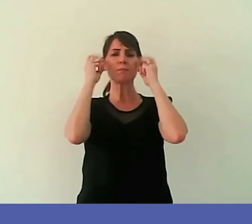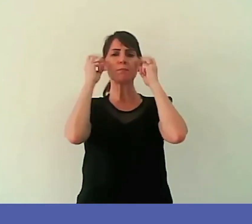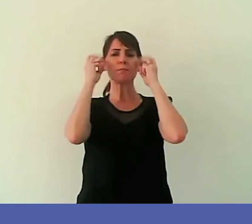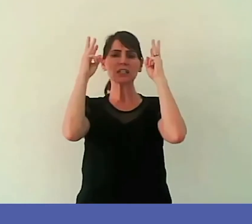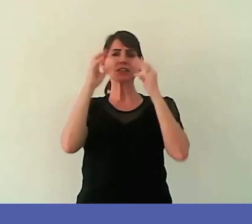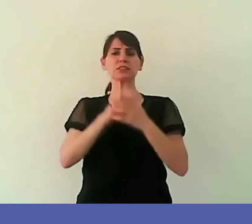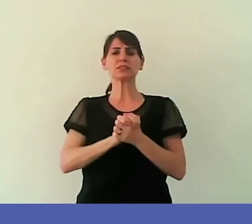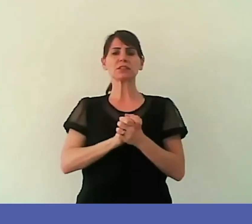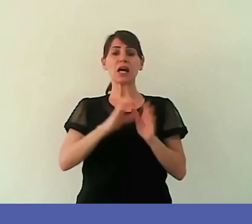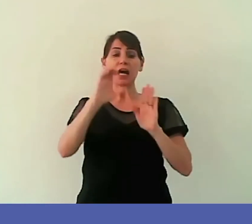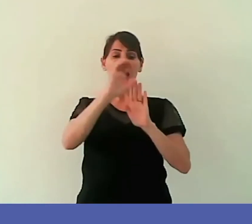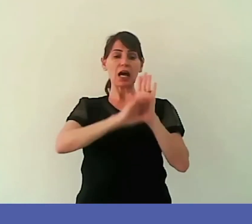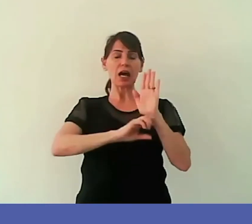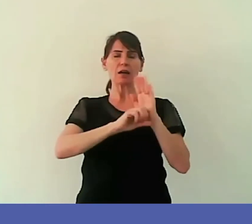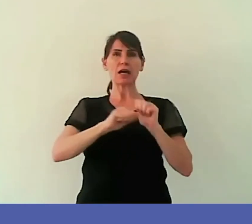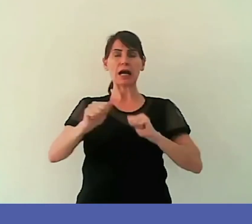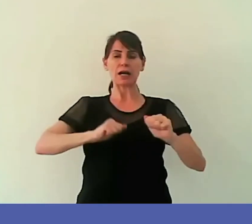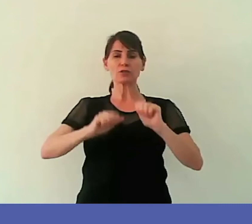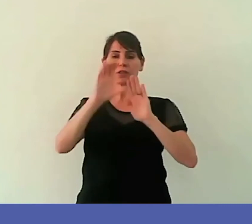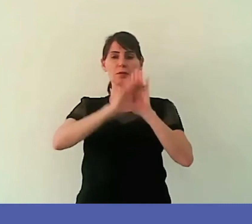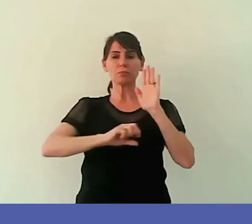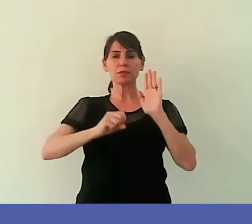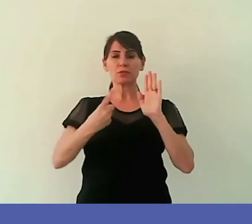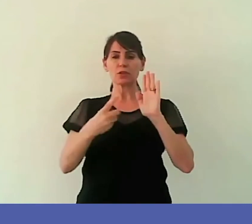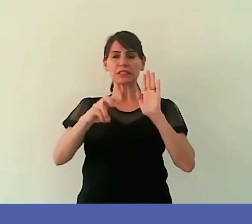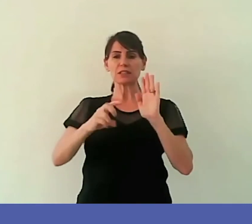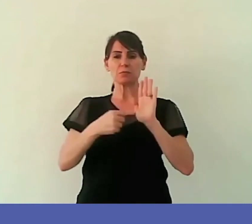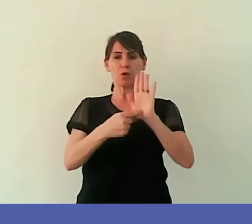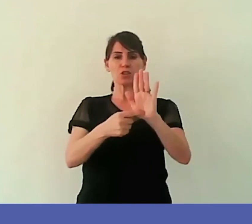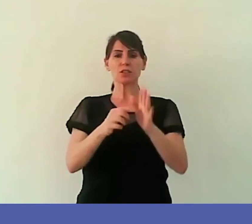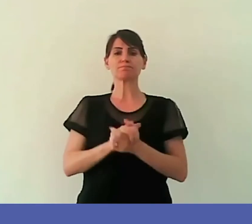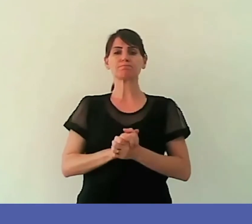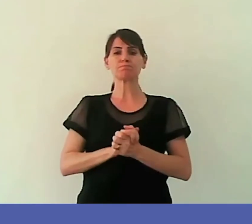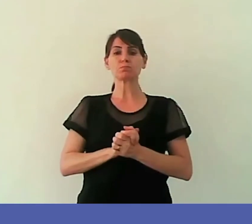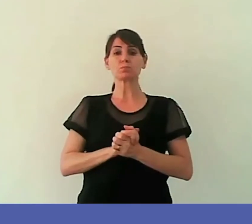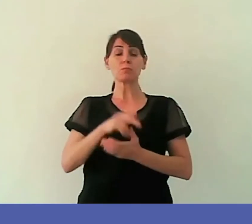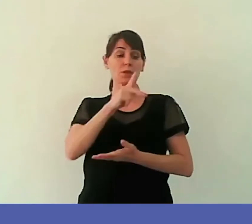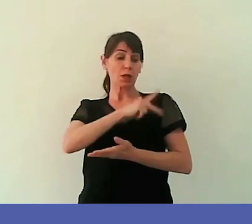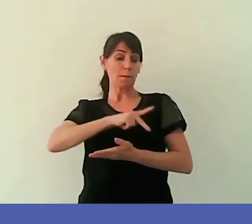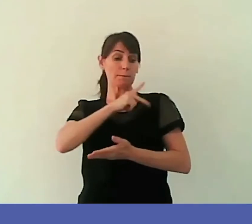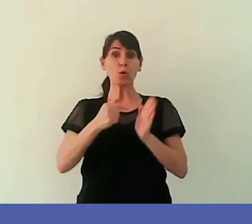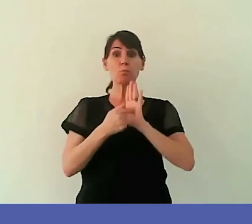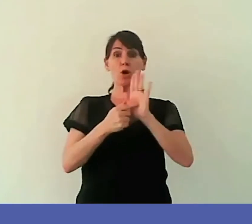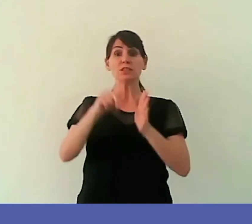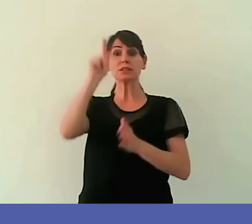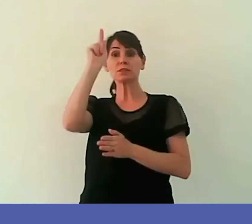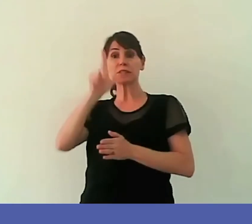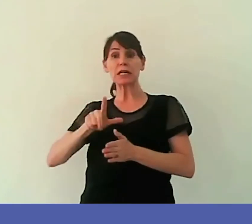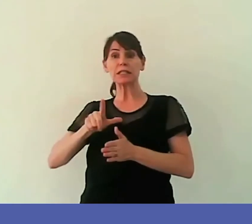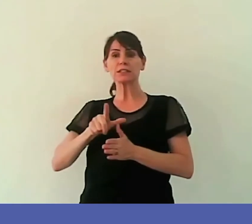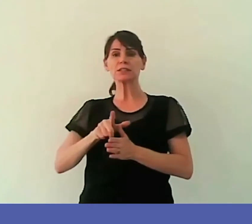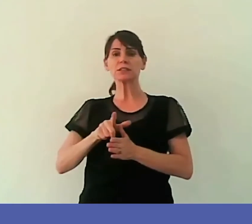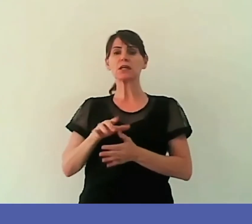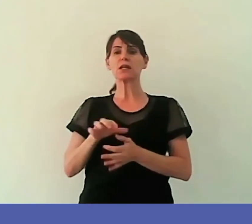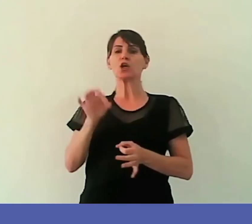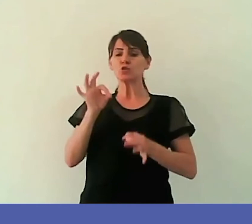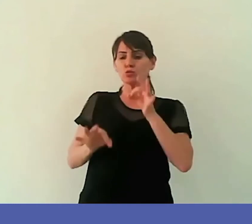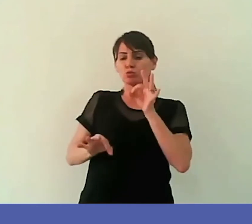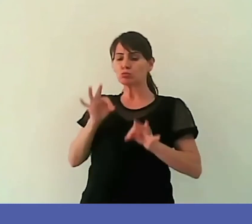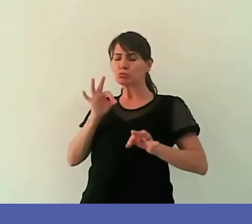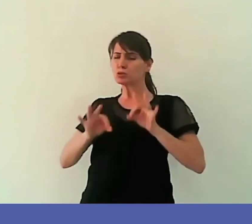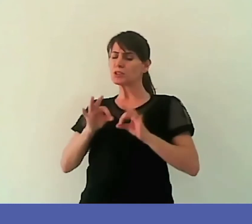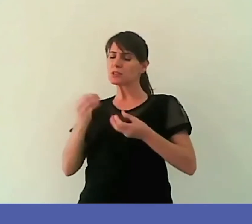5. Paulo então escreve aos Gálatas: se a justiça é mediante a